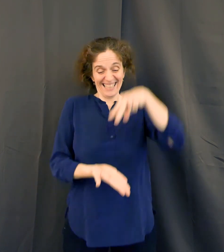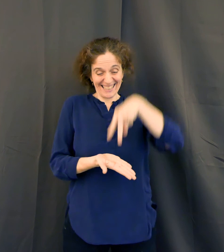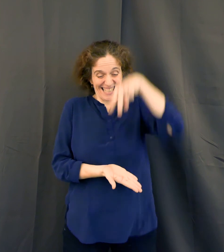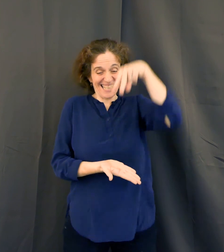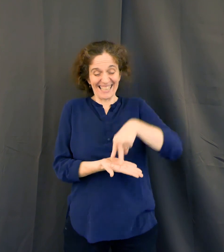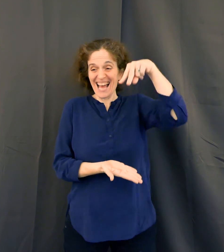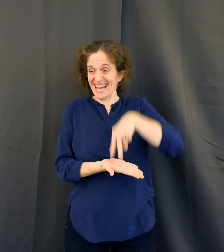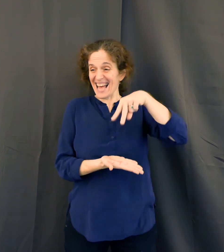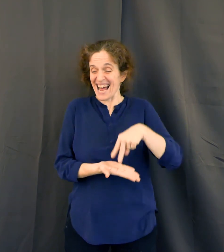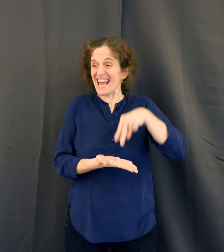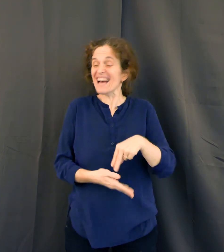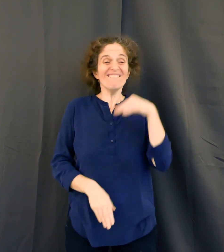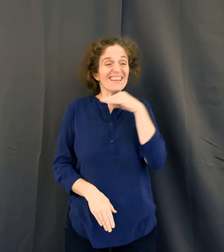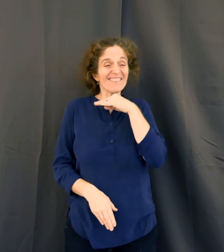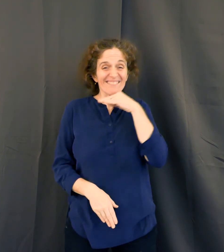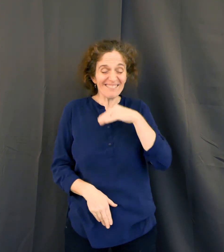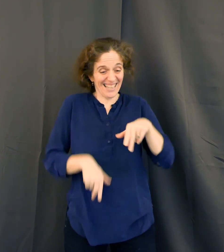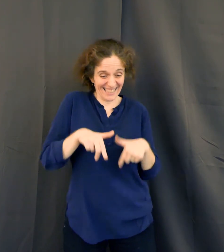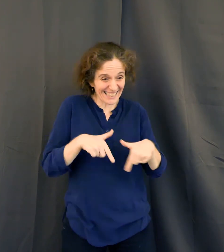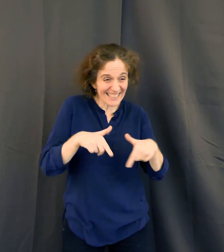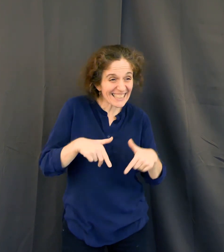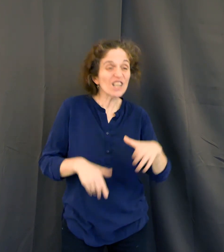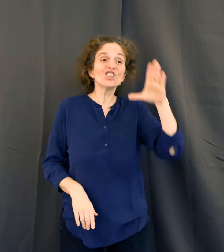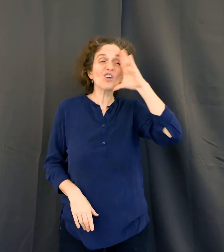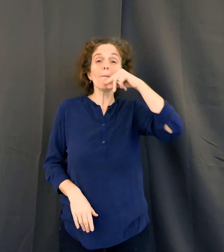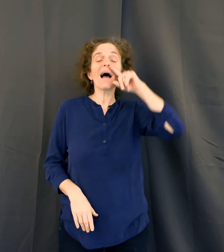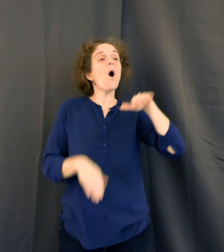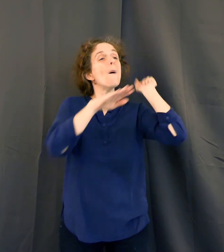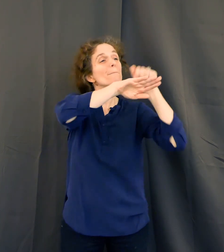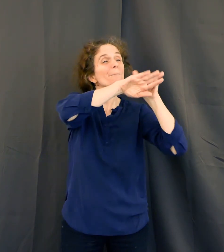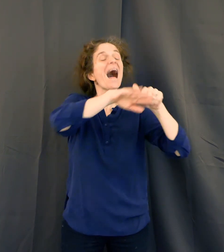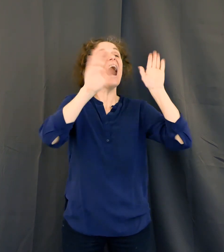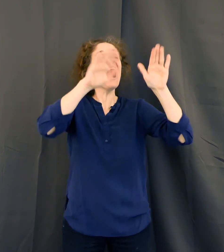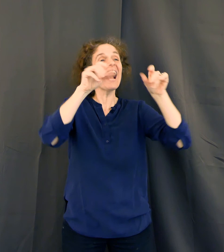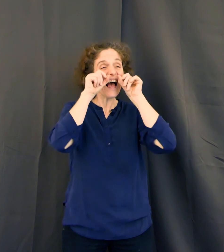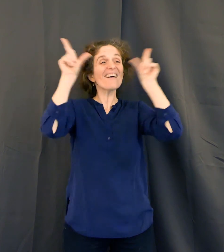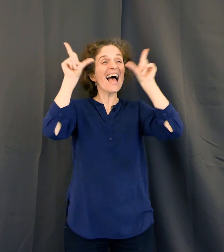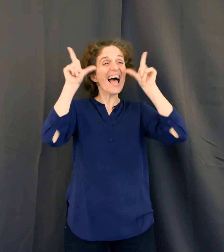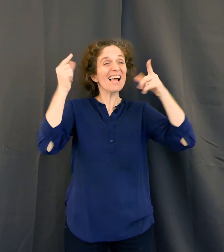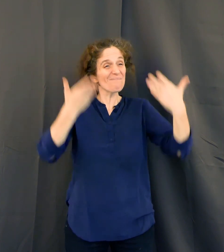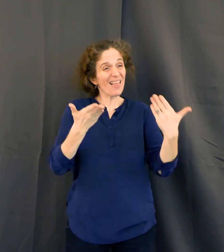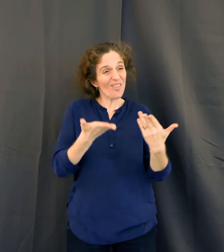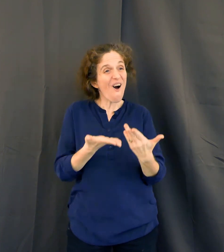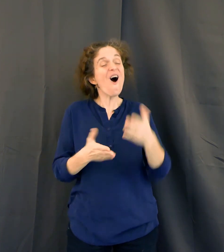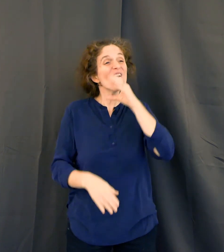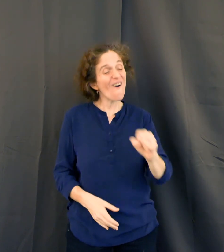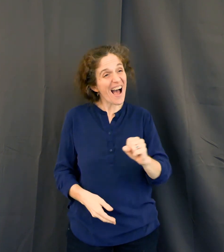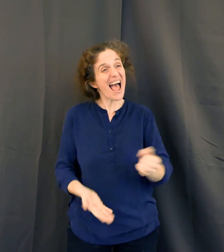excités, c'est Noël! Vite, vite, ils vont à la chambre des parents. « Hé, c'est